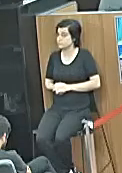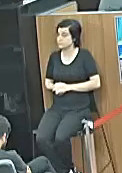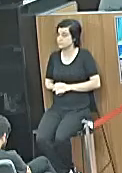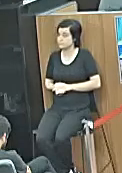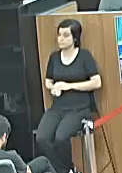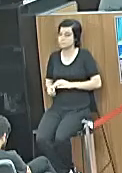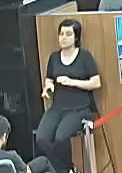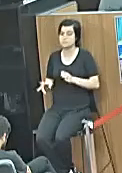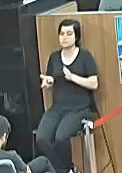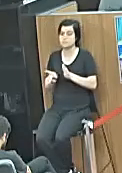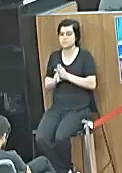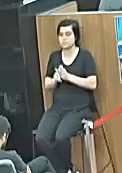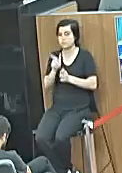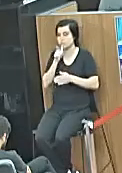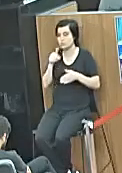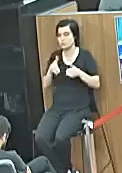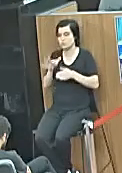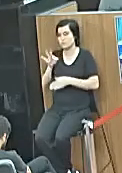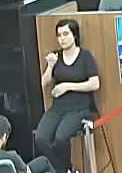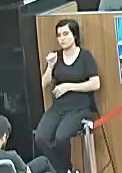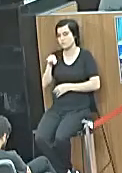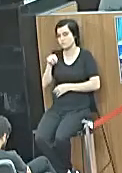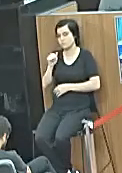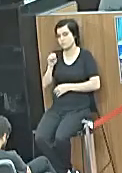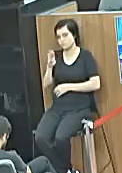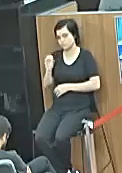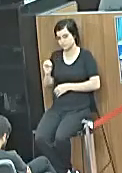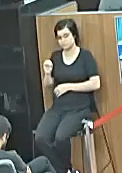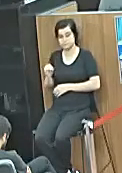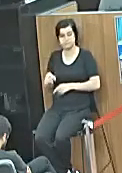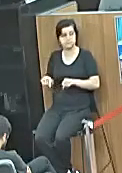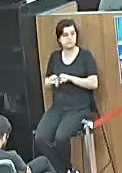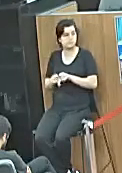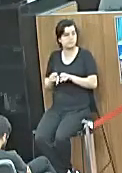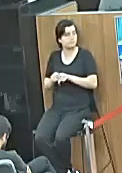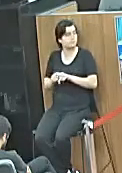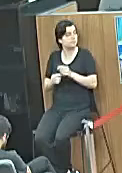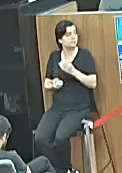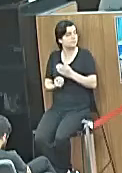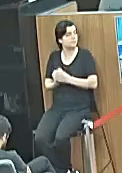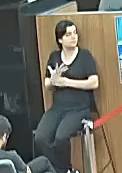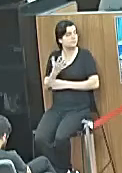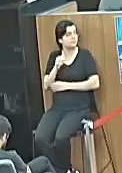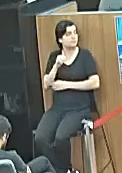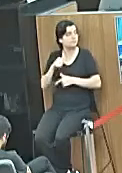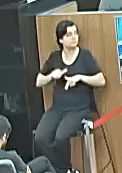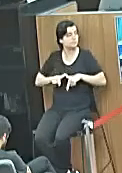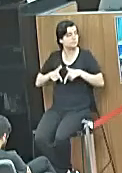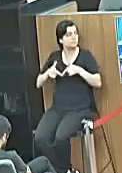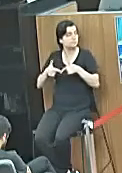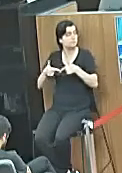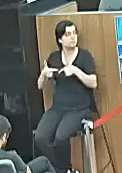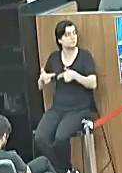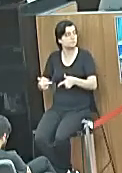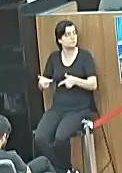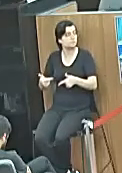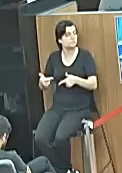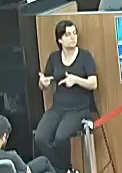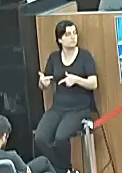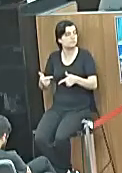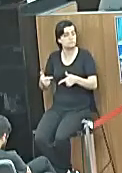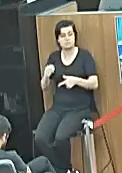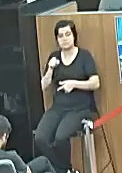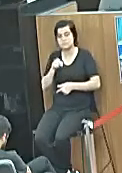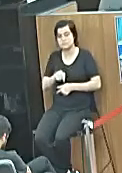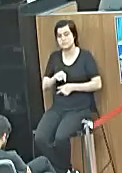região da bacia do rio a nado e acrescentar recursos nação 4 500 452 recuperação integrado a capacidade produtiva das